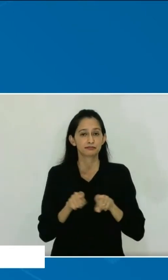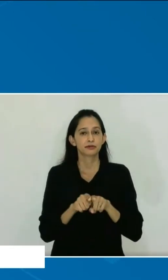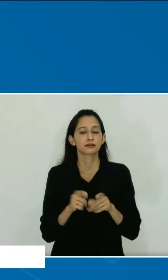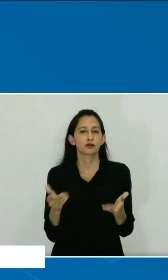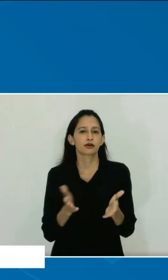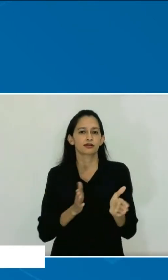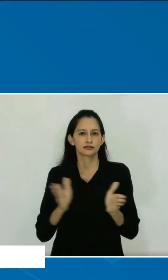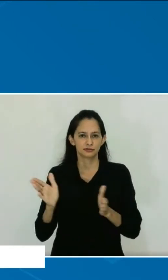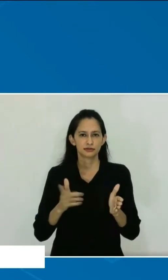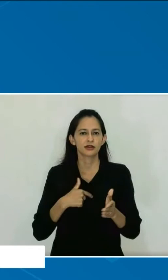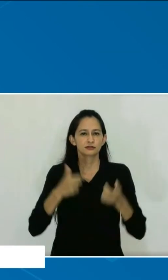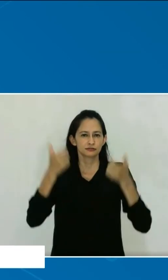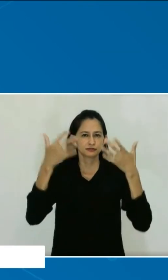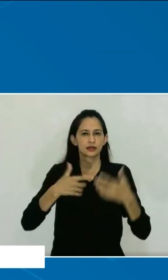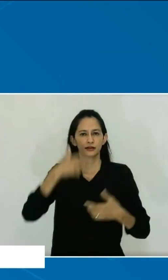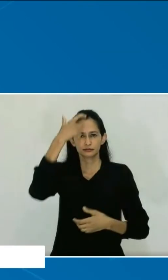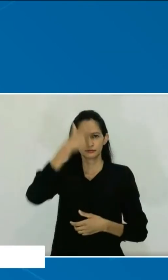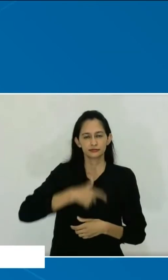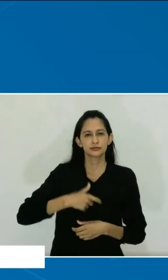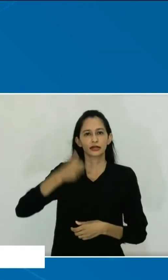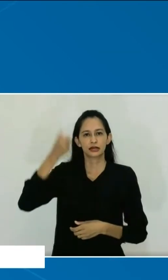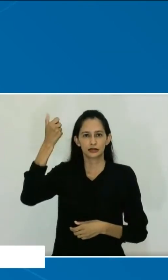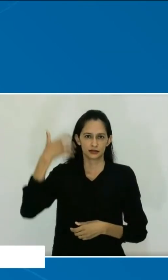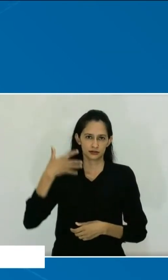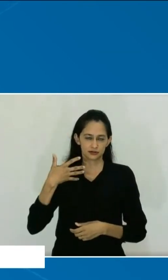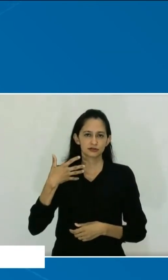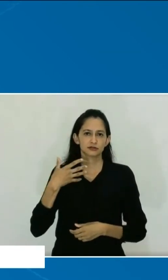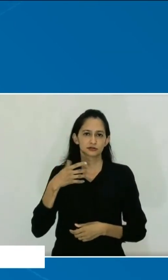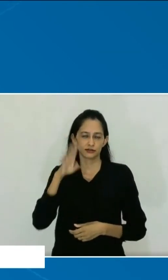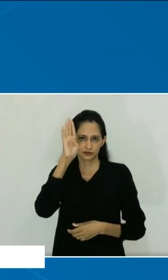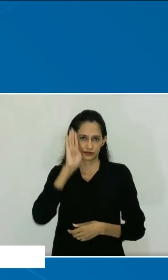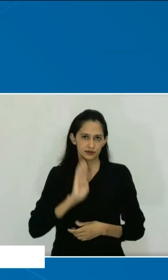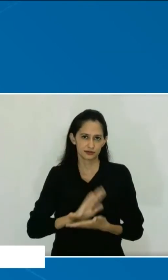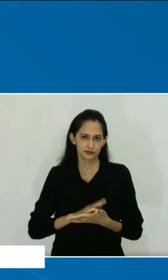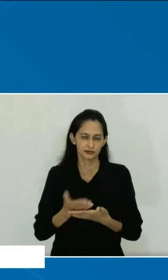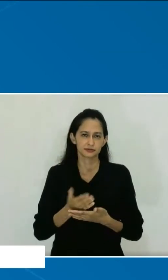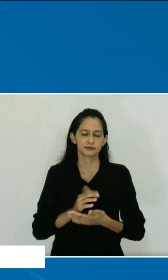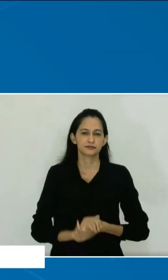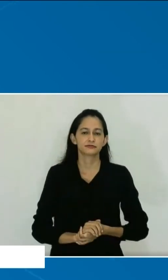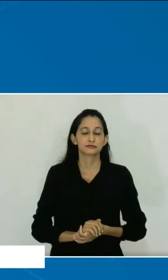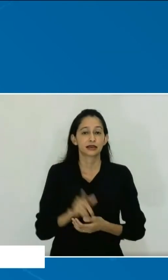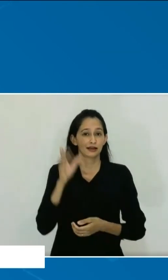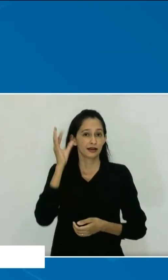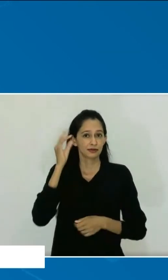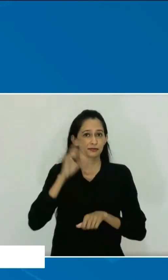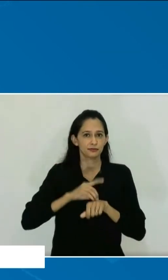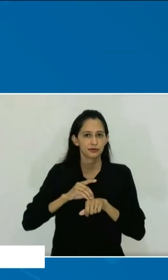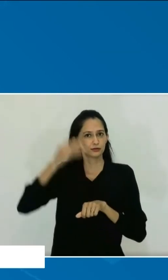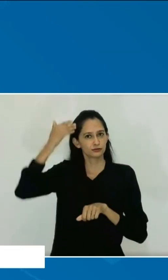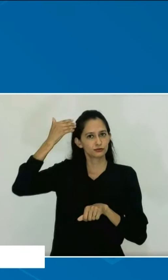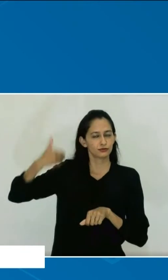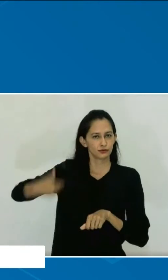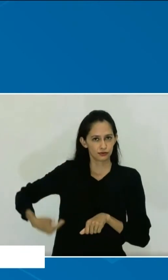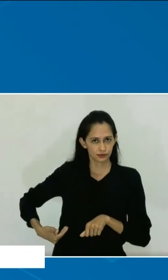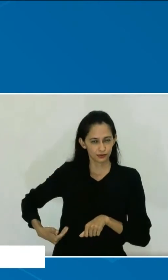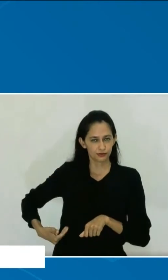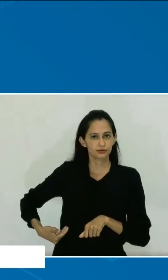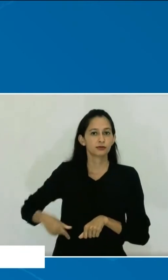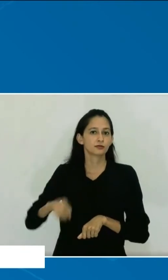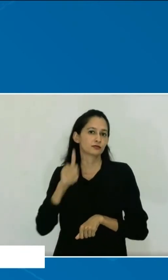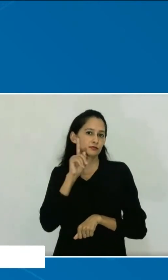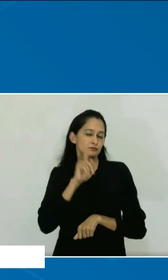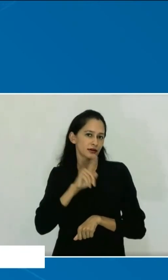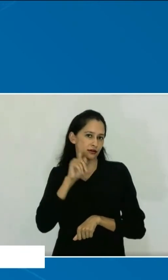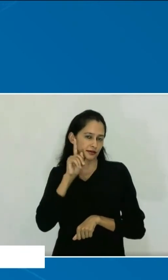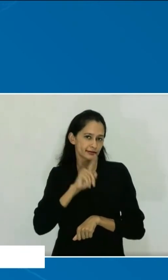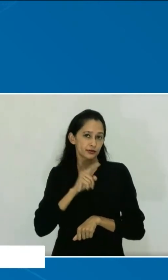vou ler a descrição da Jenny aqui para vocês. A Jenny tem cabelos pretos e longos, é uma mulher parda,